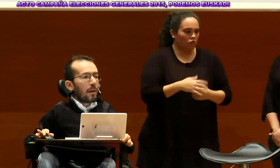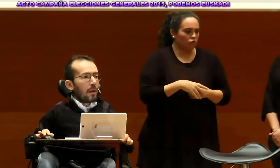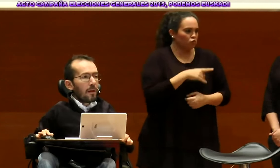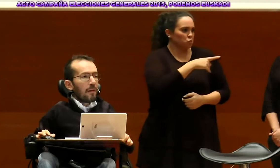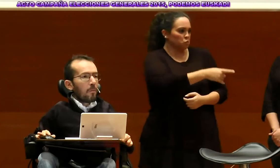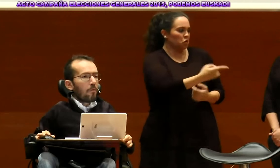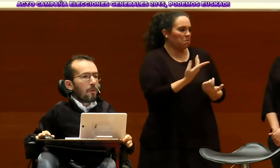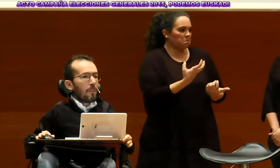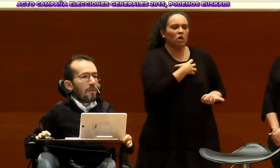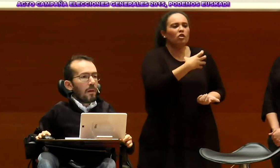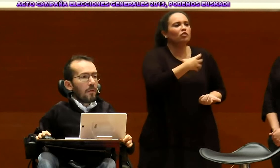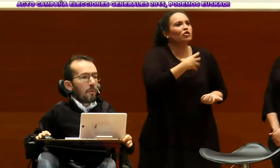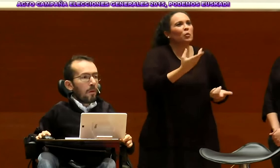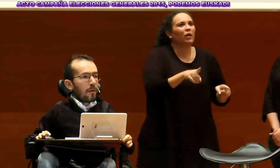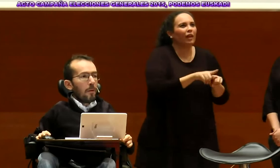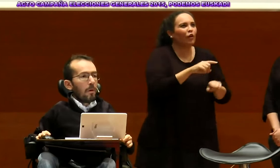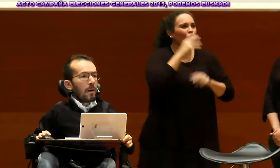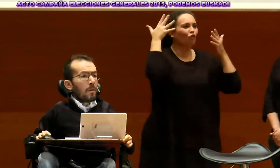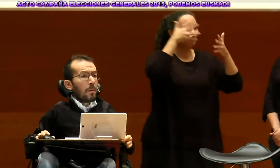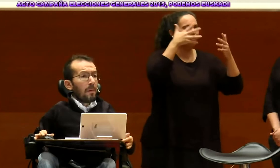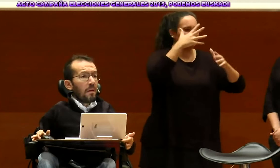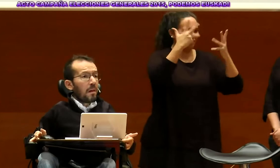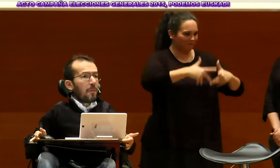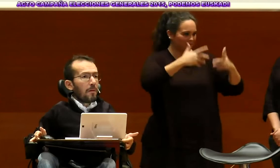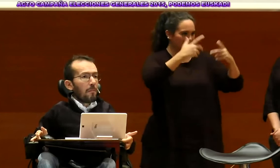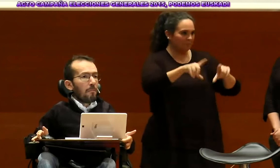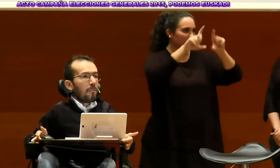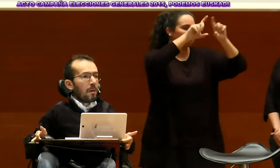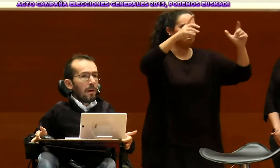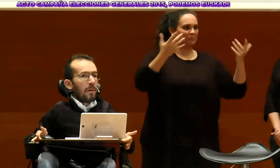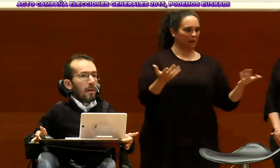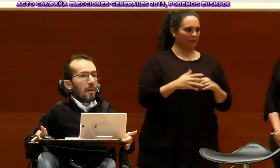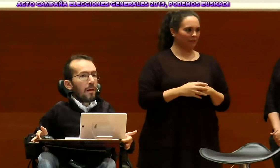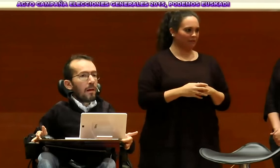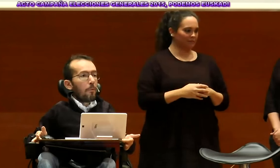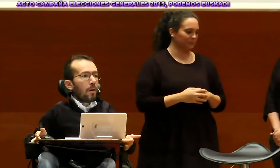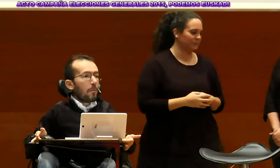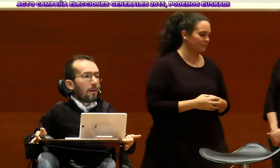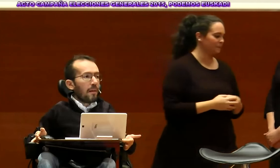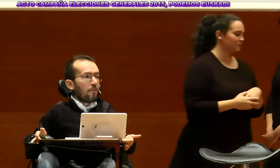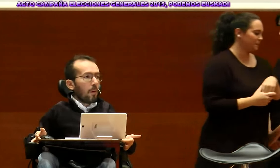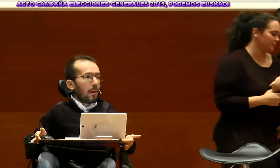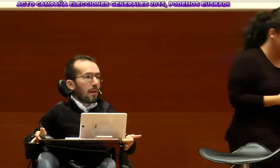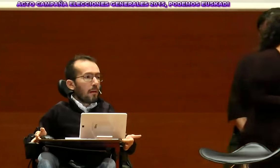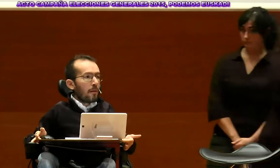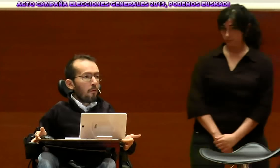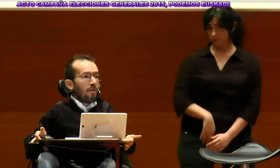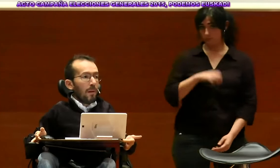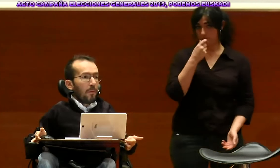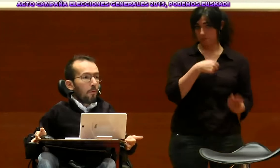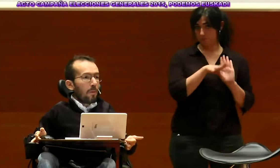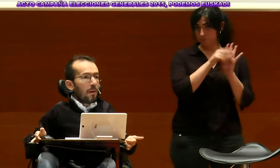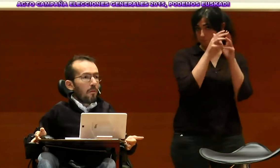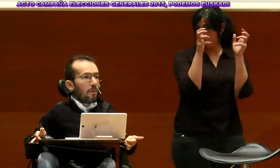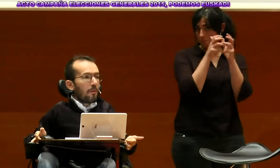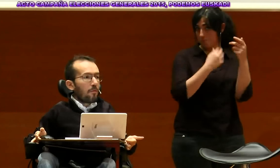puede estar en un consejo de administración de una empresa de libros. Acabo de escribir el texto de la ley. ¿Os ha